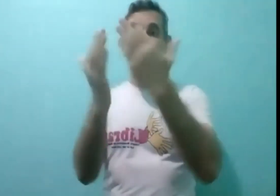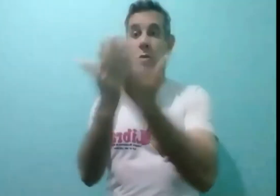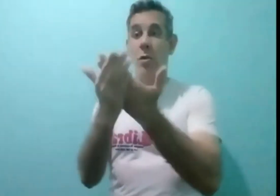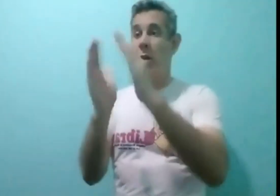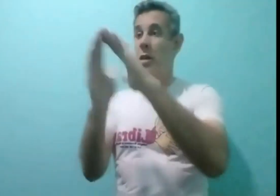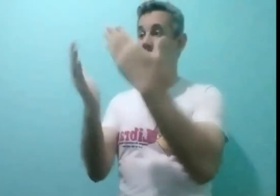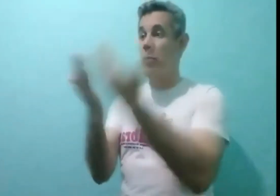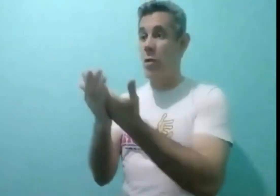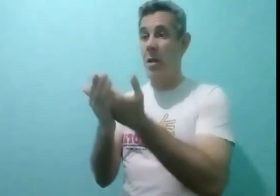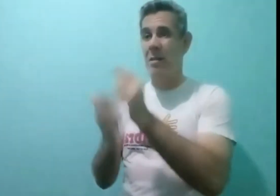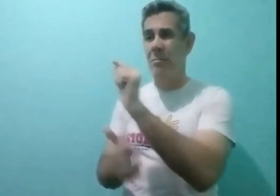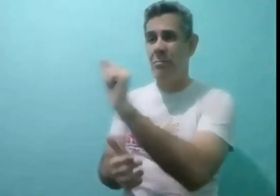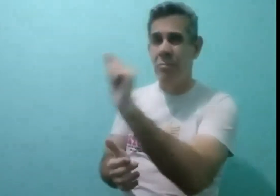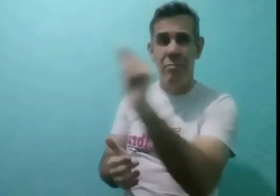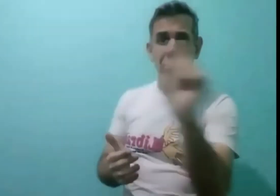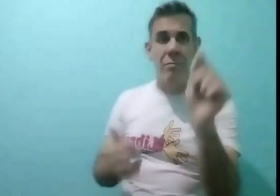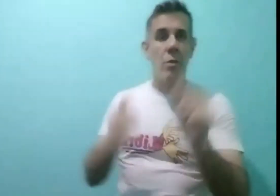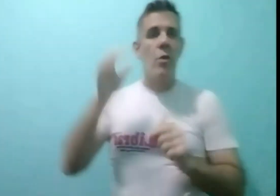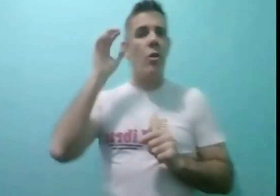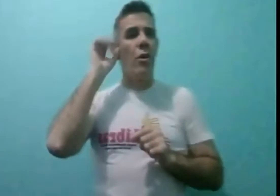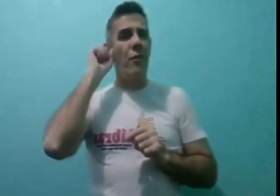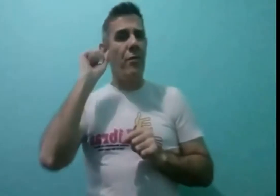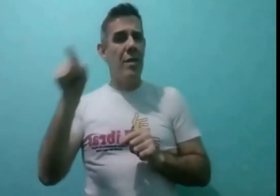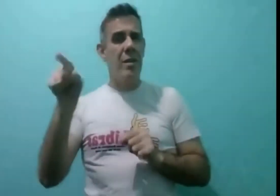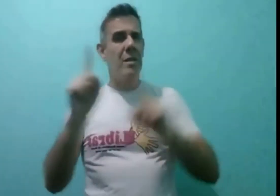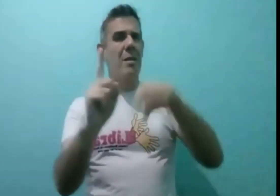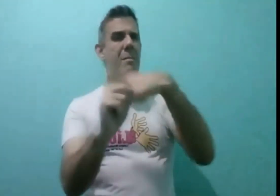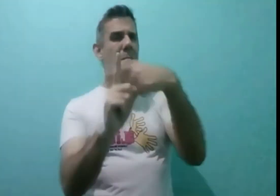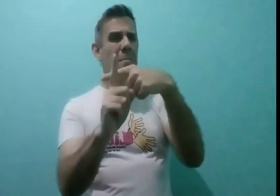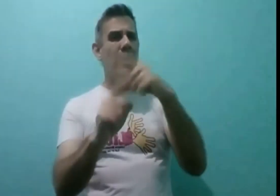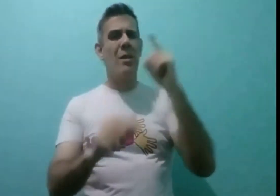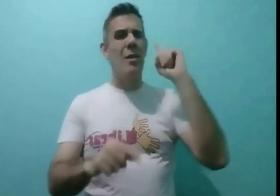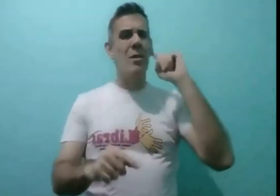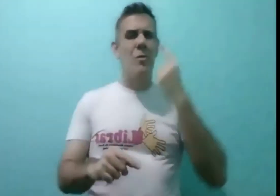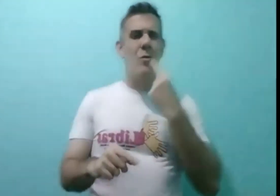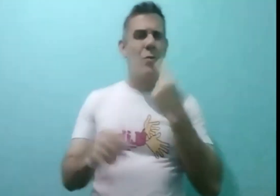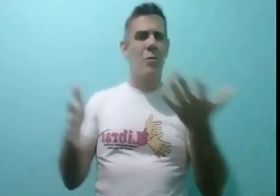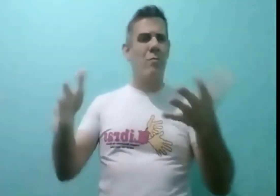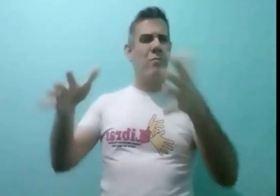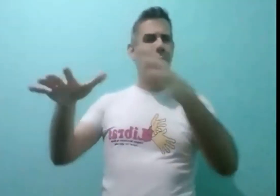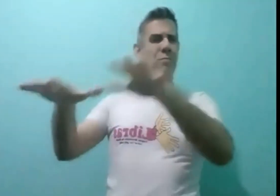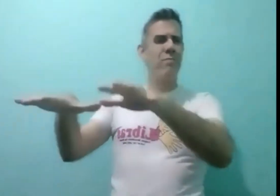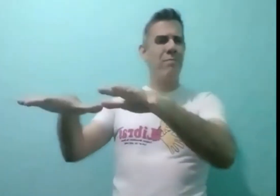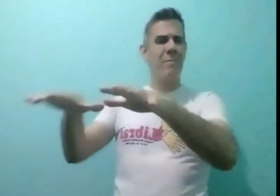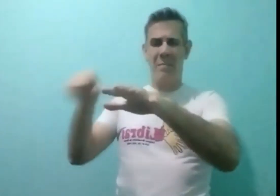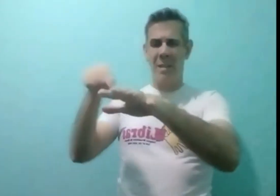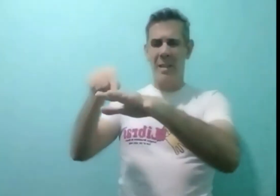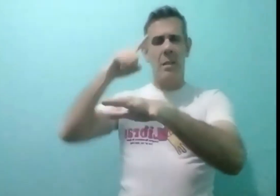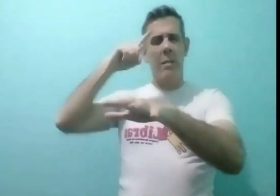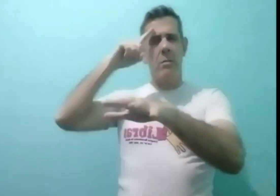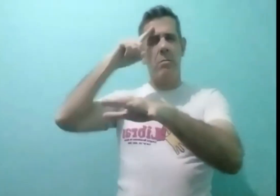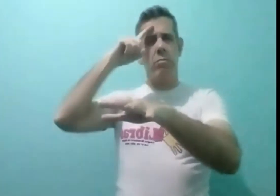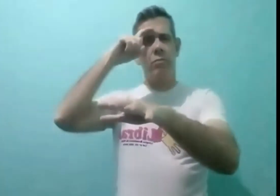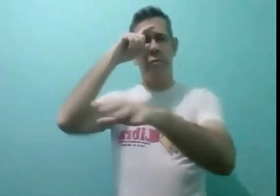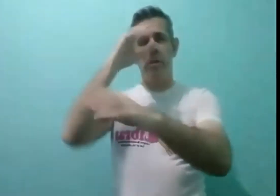mas o INES no Rio de Janeiro, mas os outros espaços, né, as outras escolas, em que